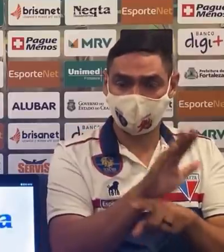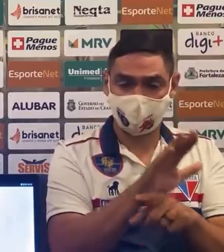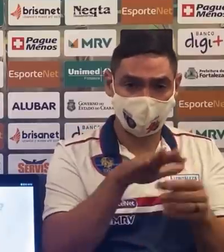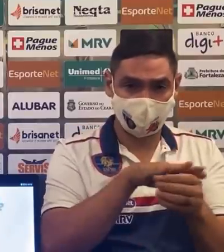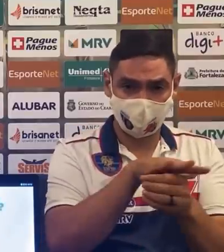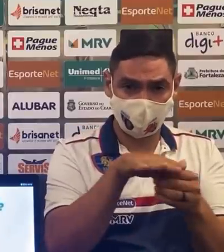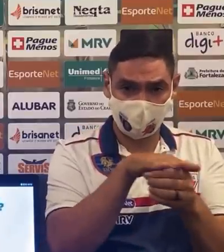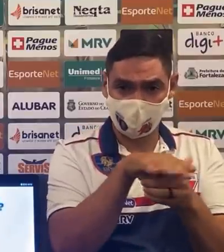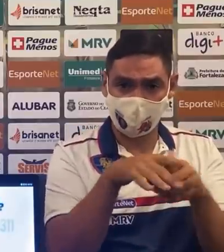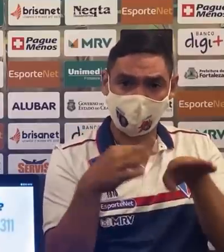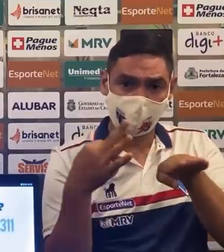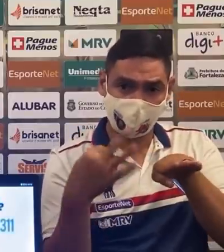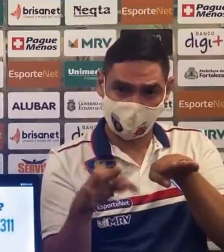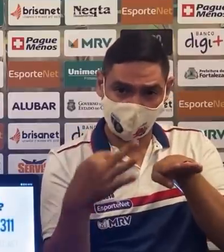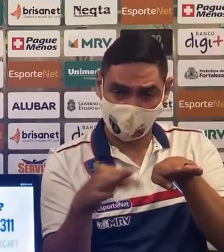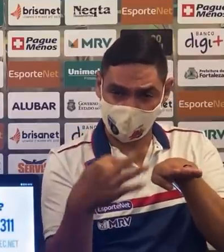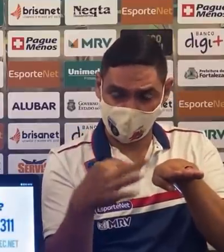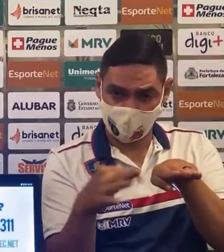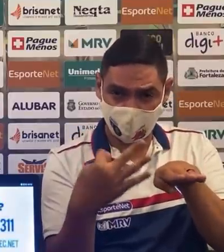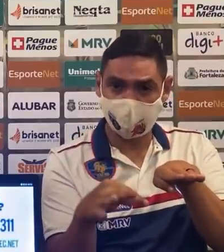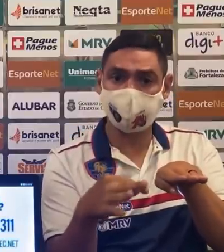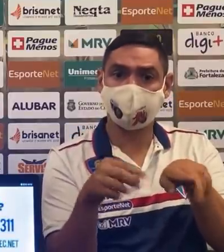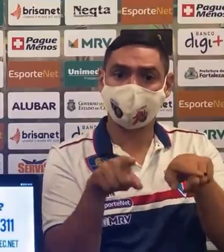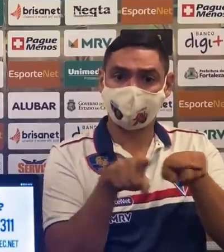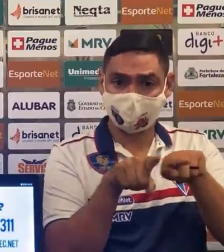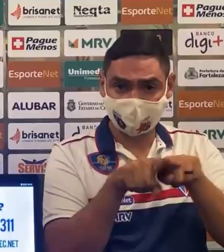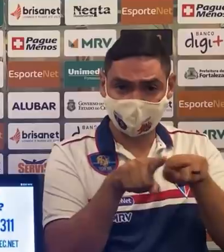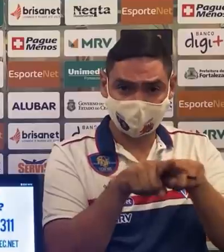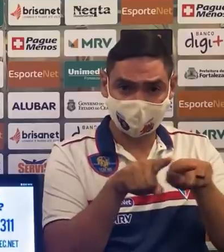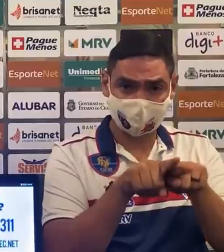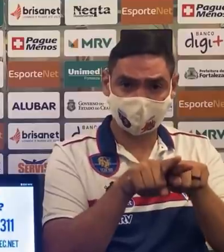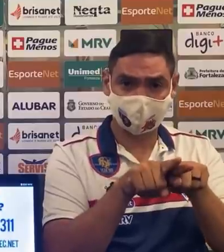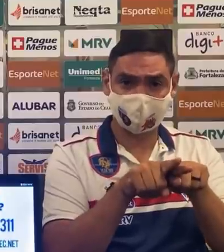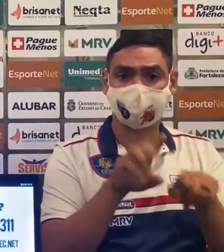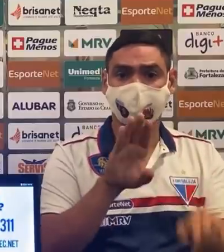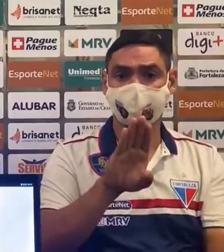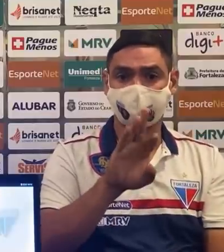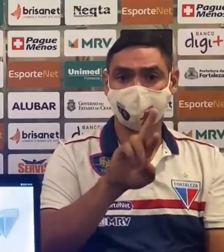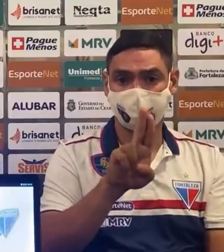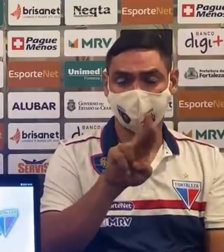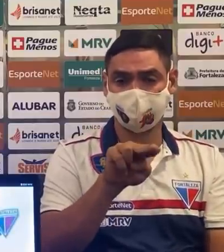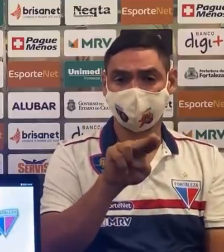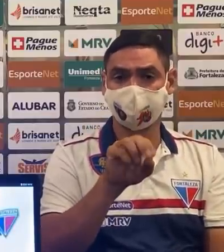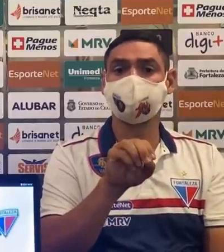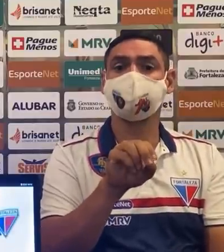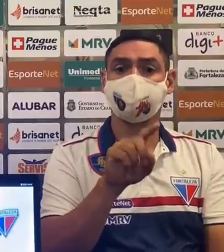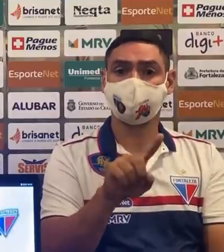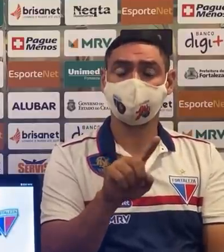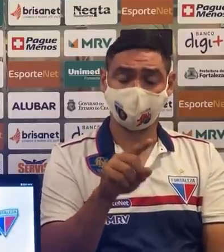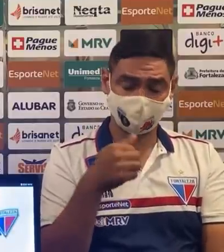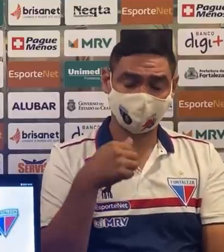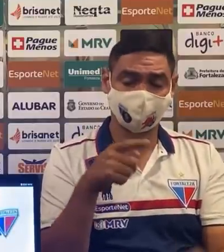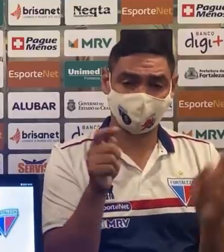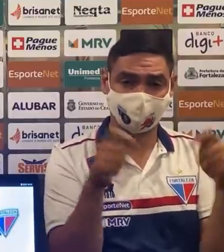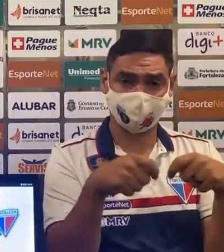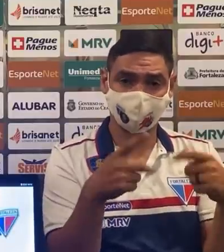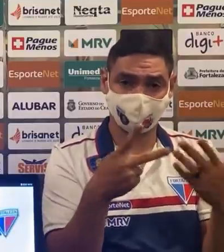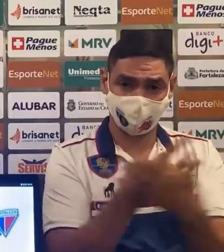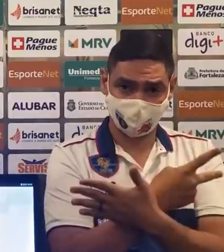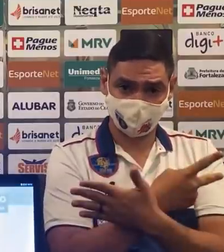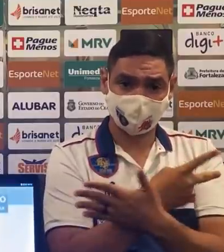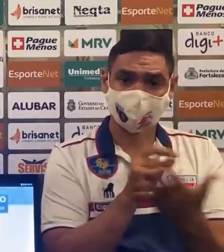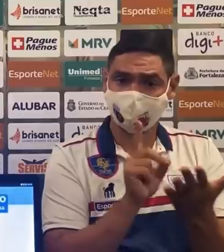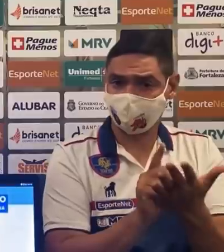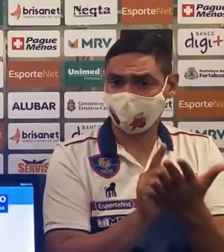a Tinga e Bruno para jogar um pouco mais pisando na linha, e a gente poder ter um jogo mais por dentro de entrelinhas,